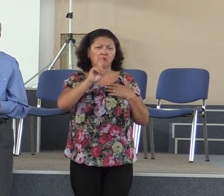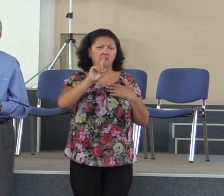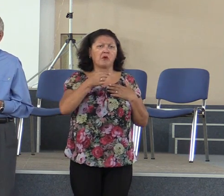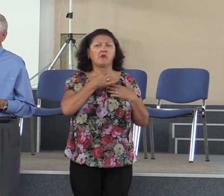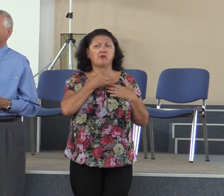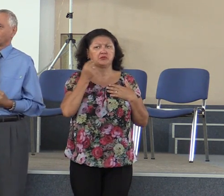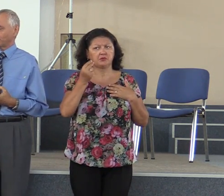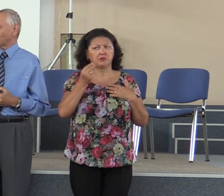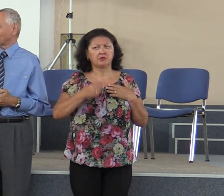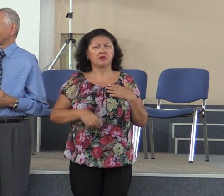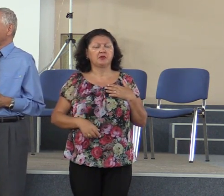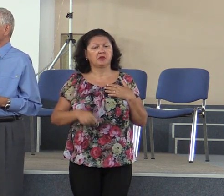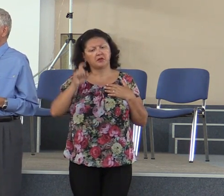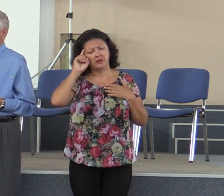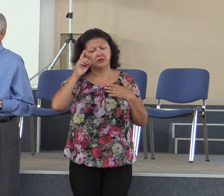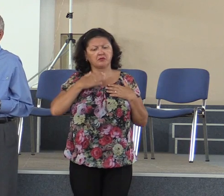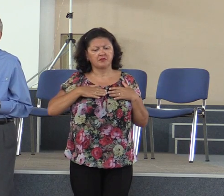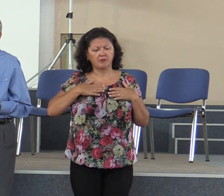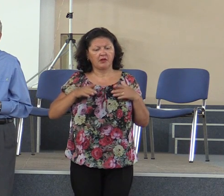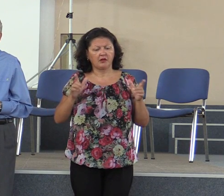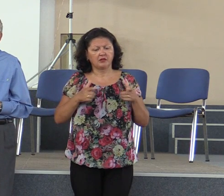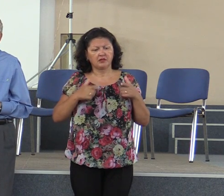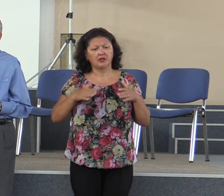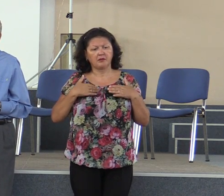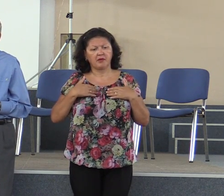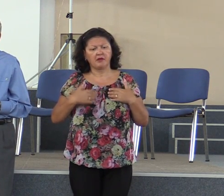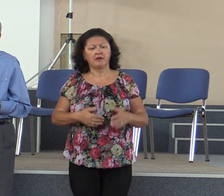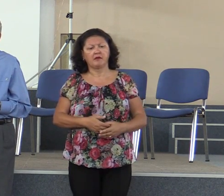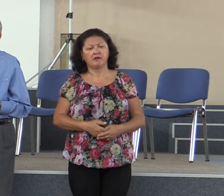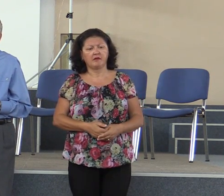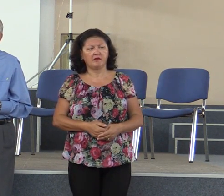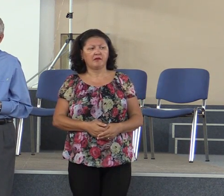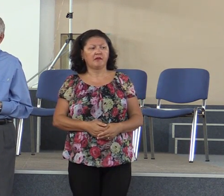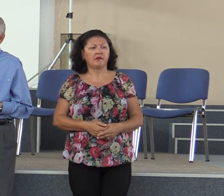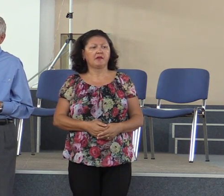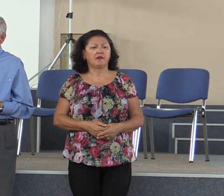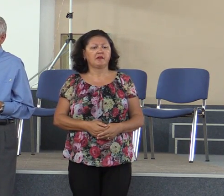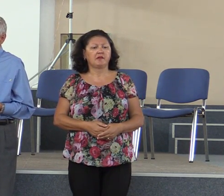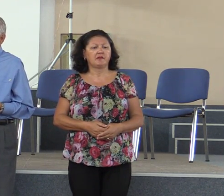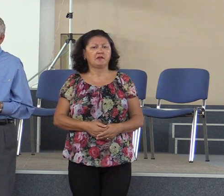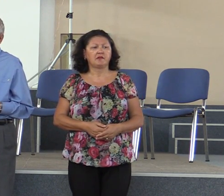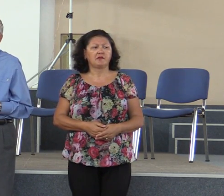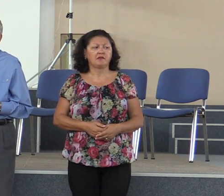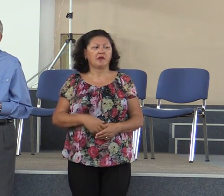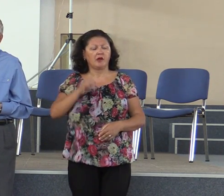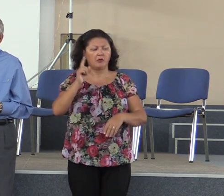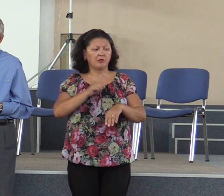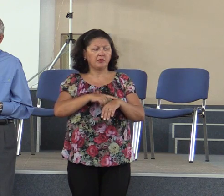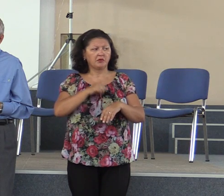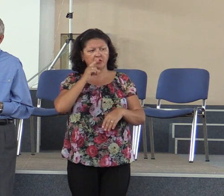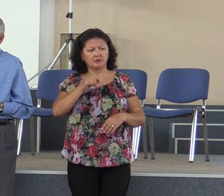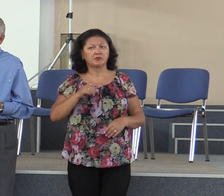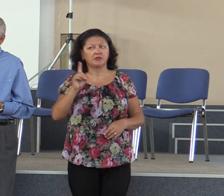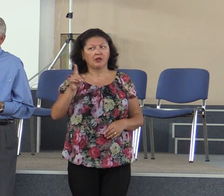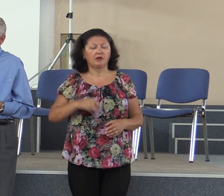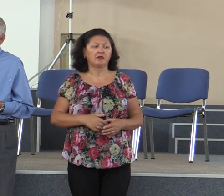cred că vă place cântarea mea. Just a minute, please, he said. Numai un minut, a spus el. Then he